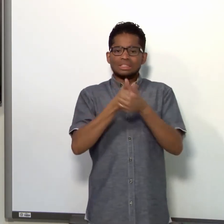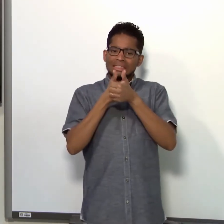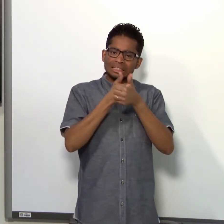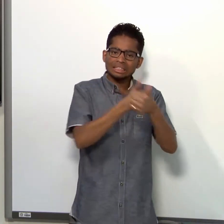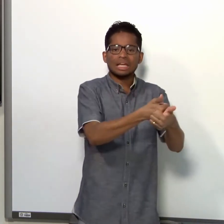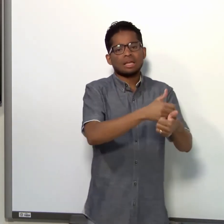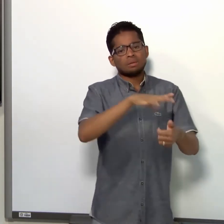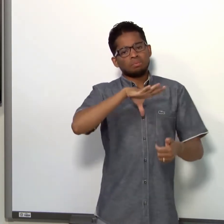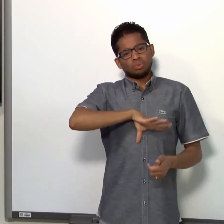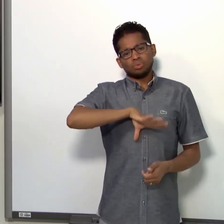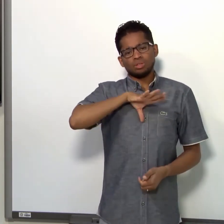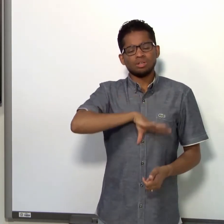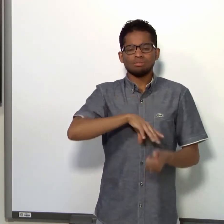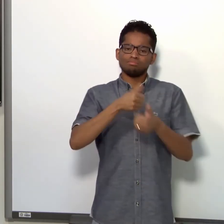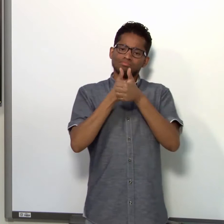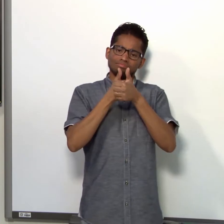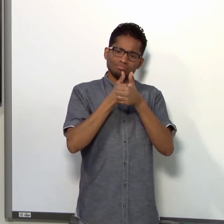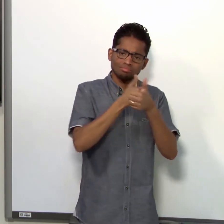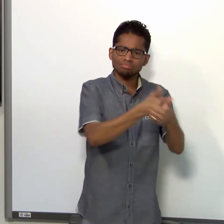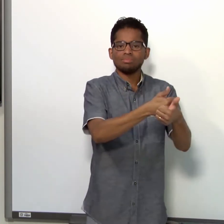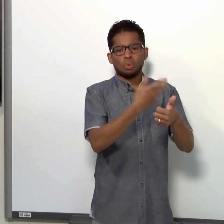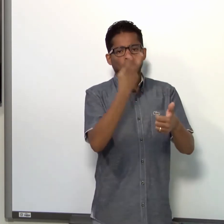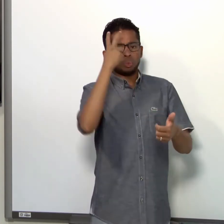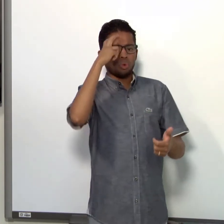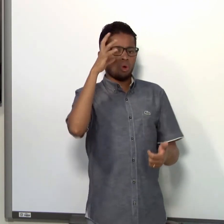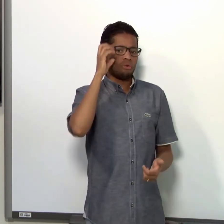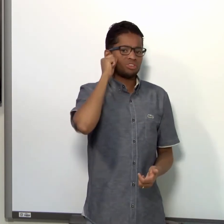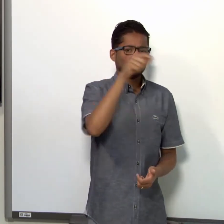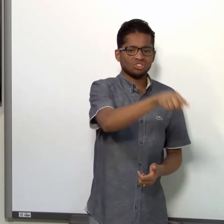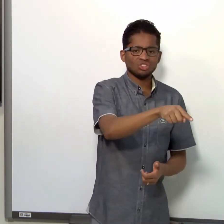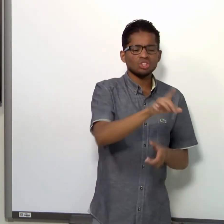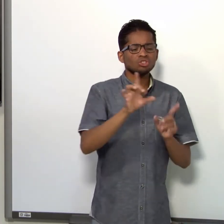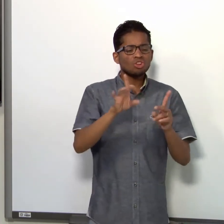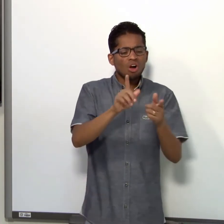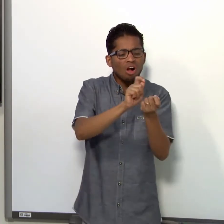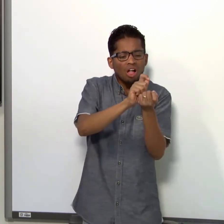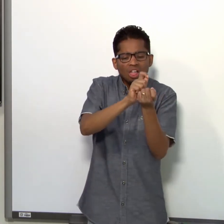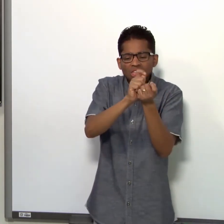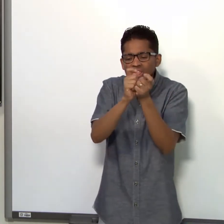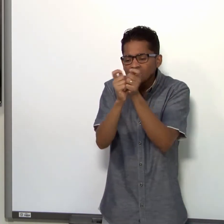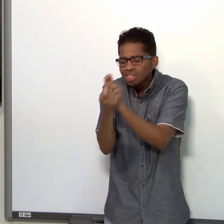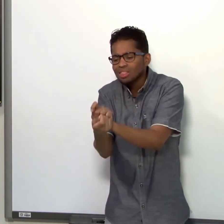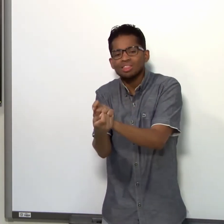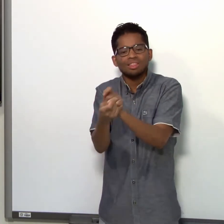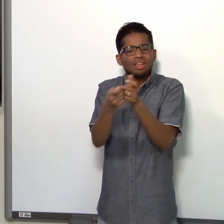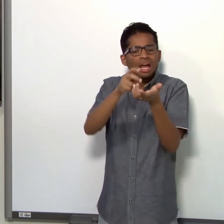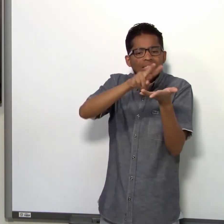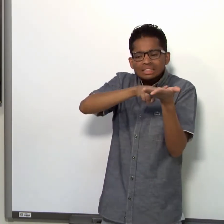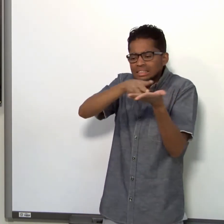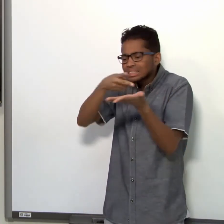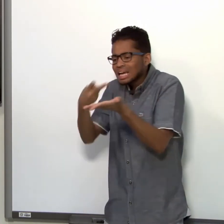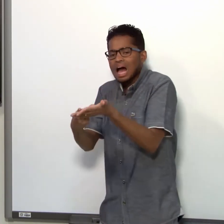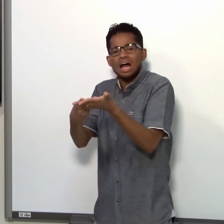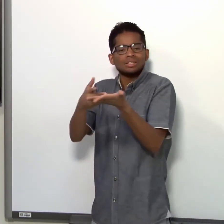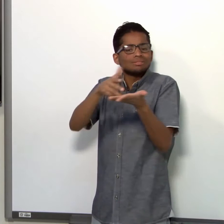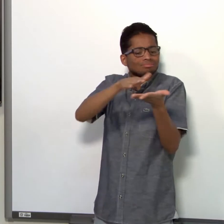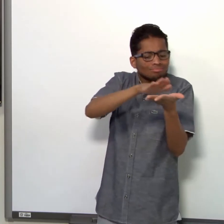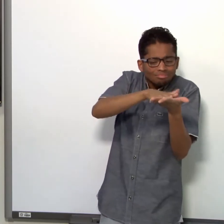São pautados ainda na cultura ouvinte, no português. Existe a tradução, a adaptação para o